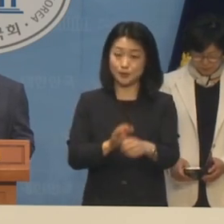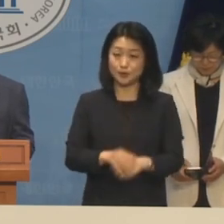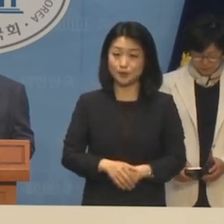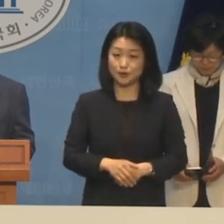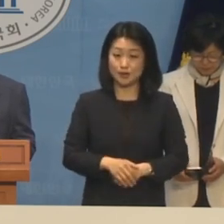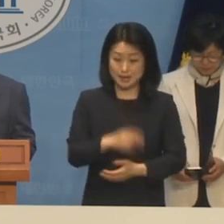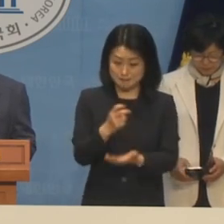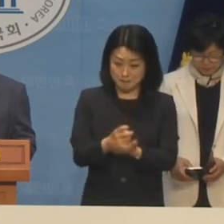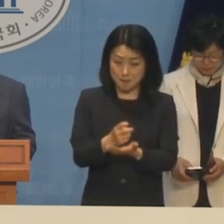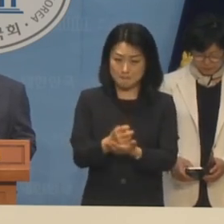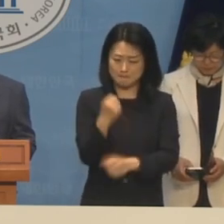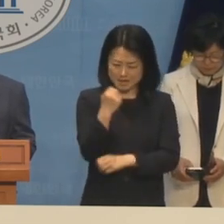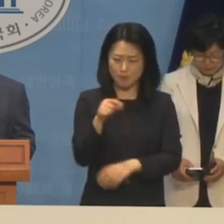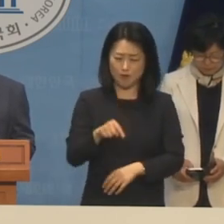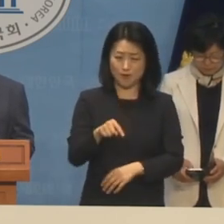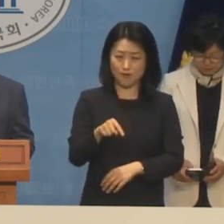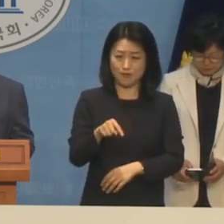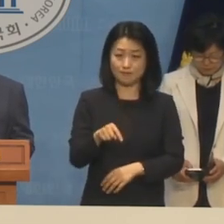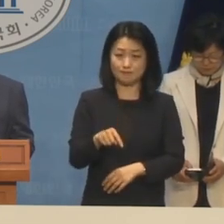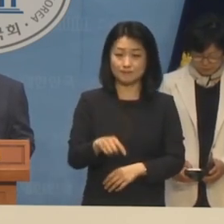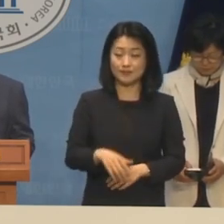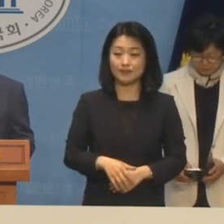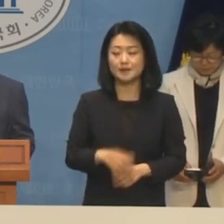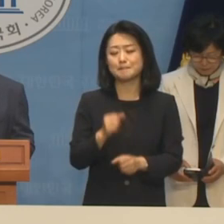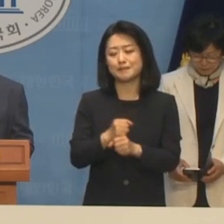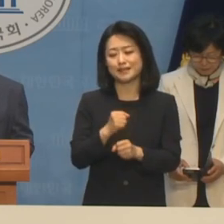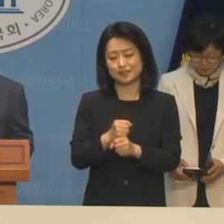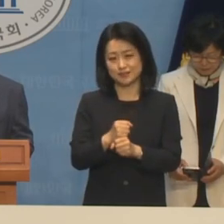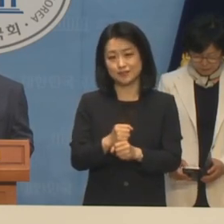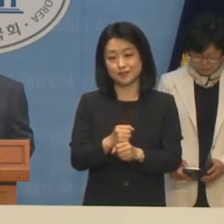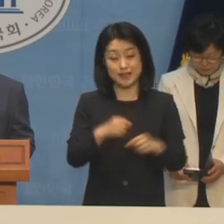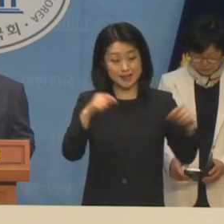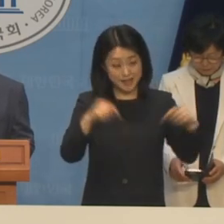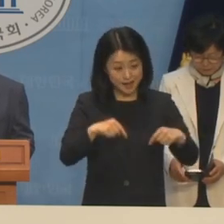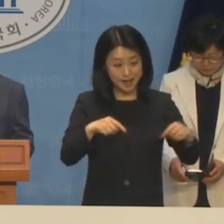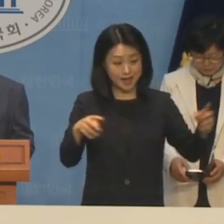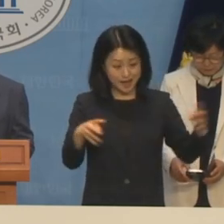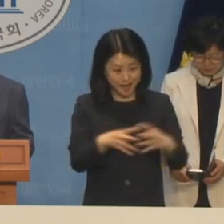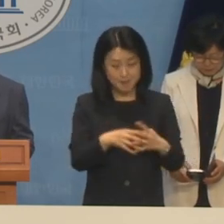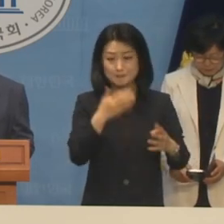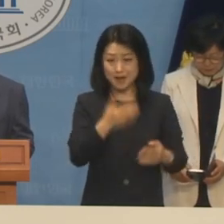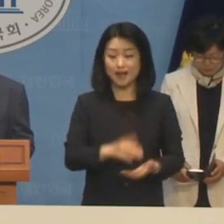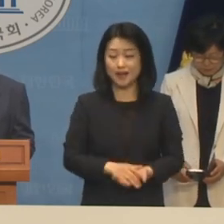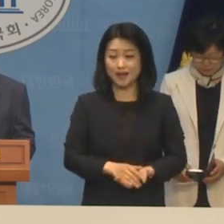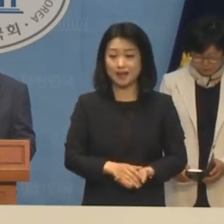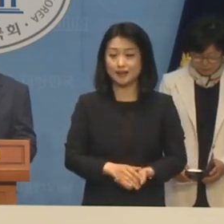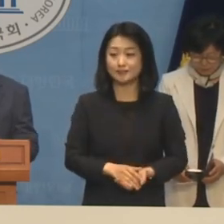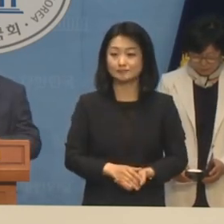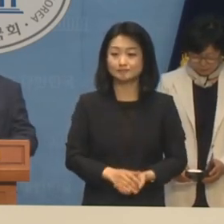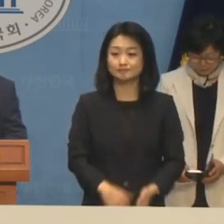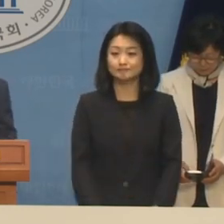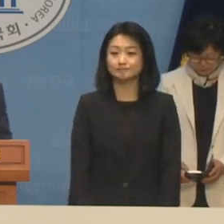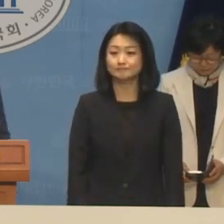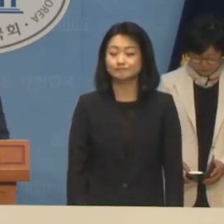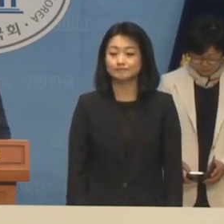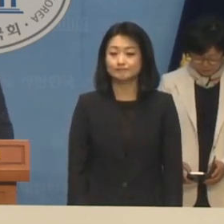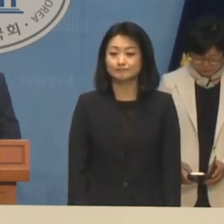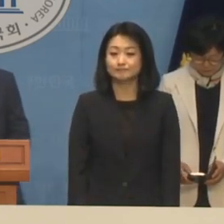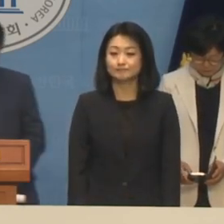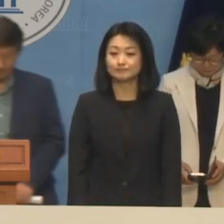제도 장치를 만들어줘야 됩니다. 그래야 대화 타협할 수 있고 합의를 할 수 있습니다. 이상입니다.